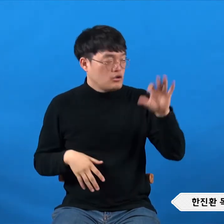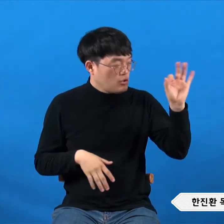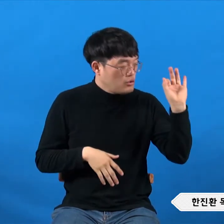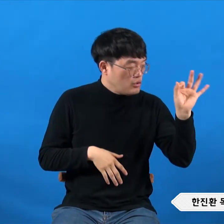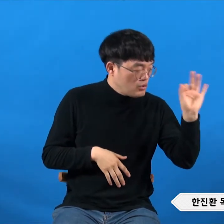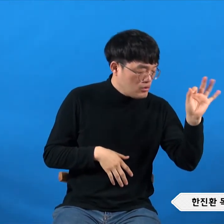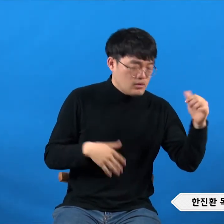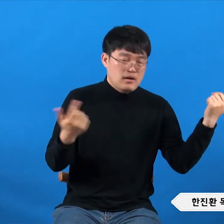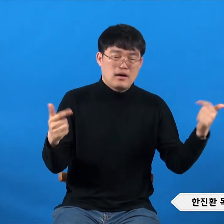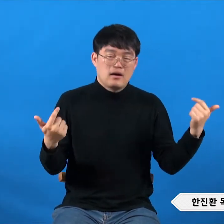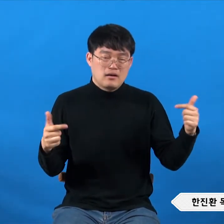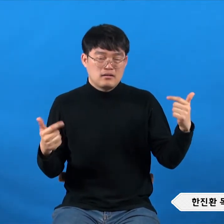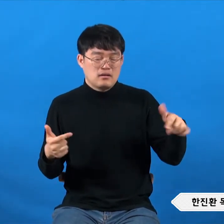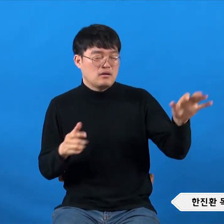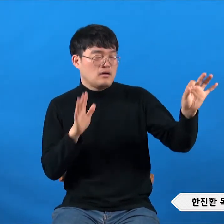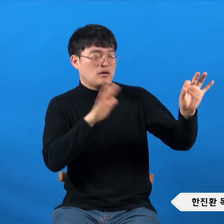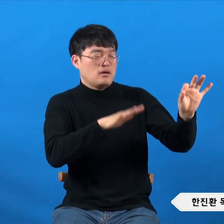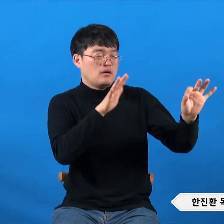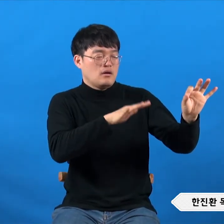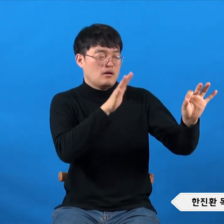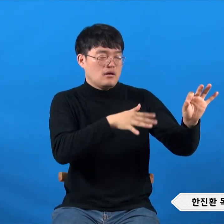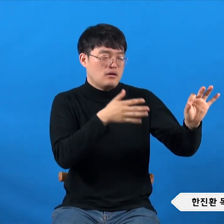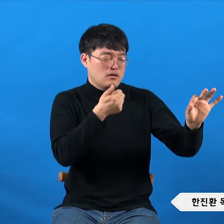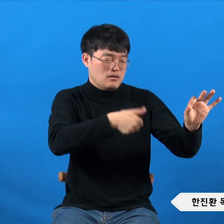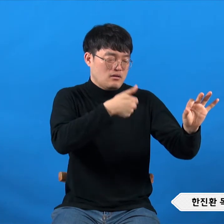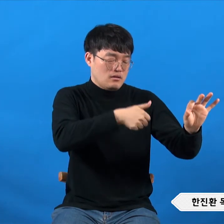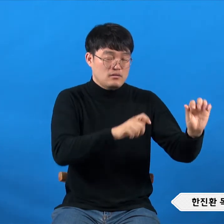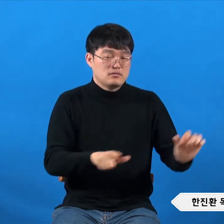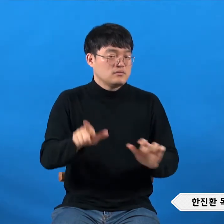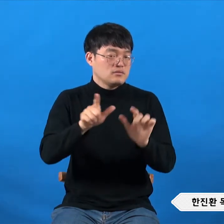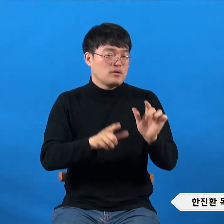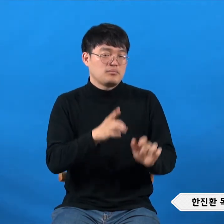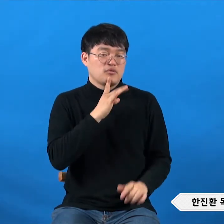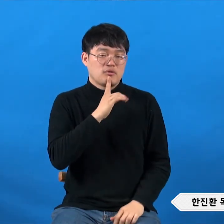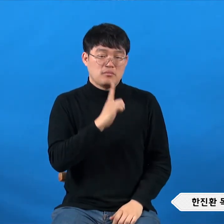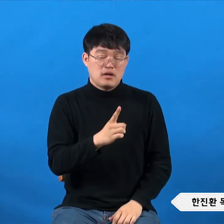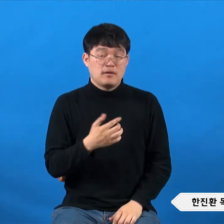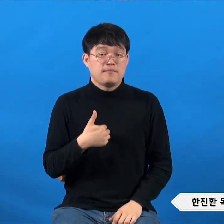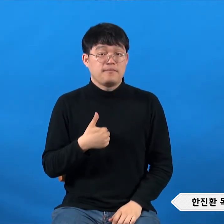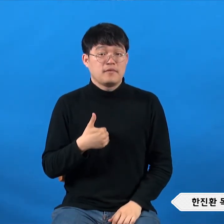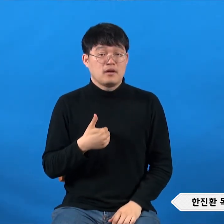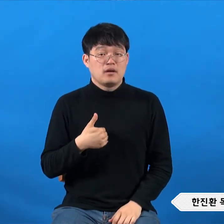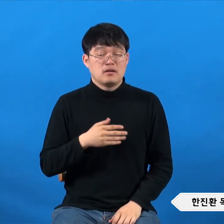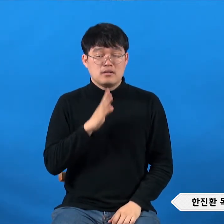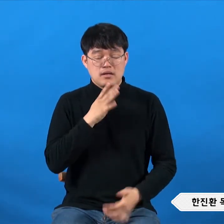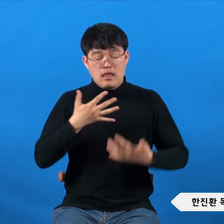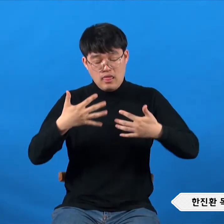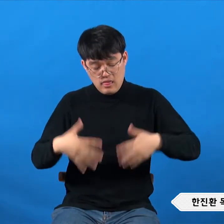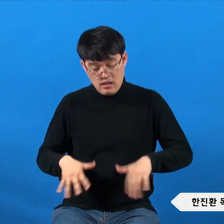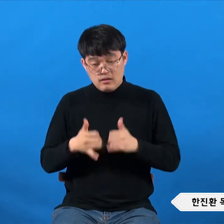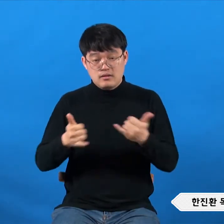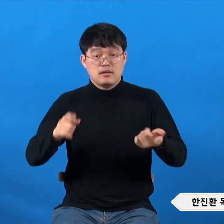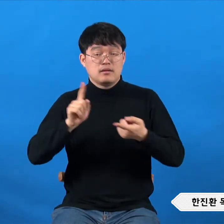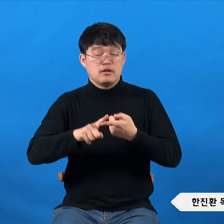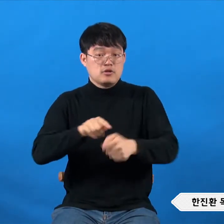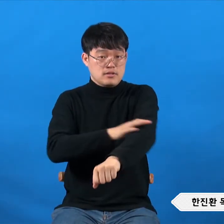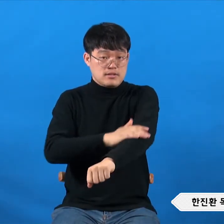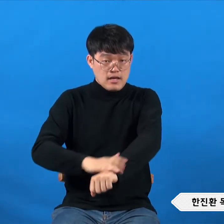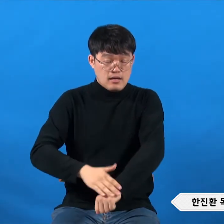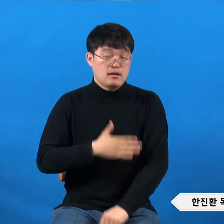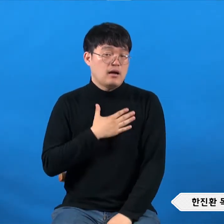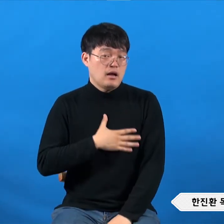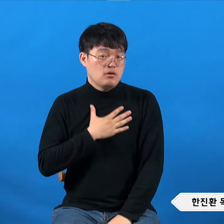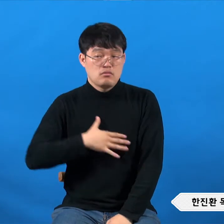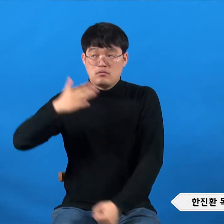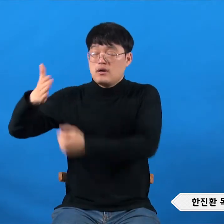항상 만몬의 종으로 살 뿐입니다. 벗어날 수가 없습니다. 내가 얼마나 약한 자인 것을 잘